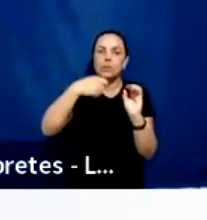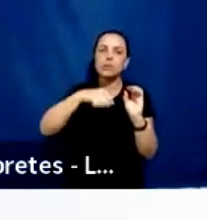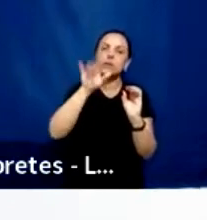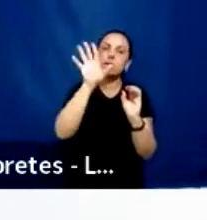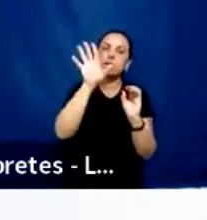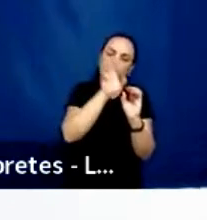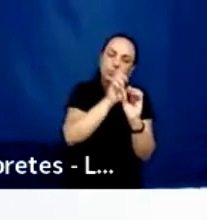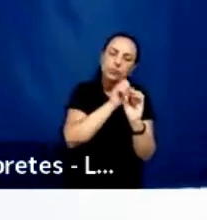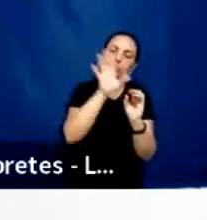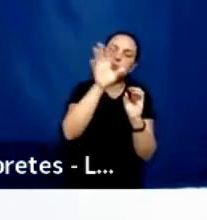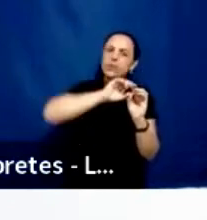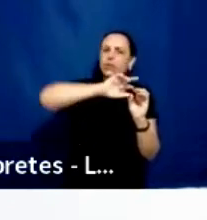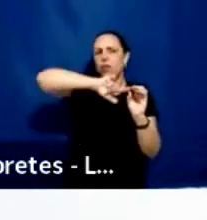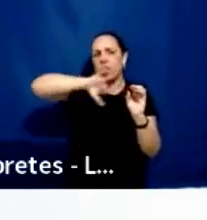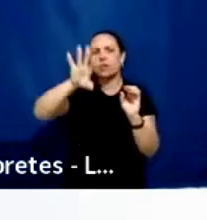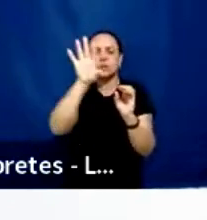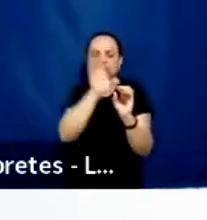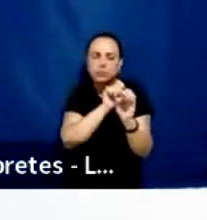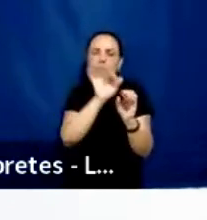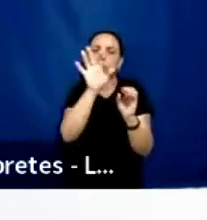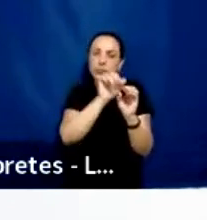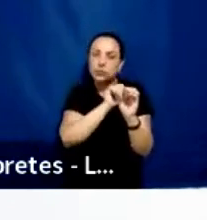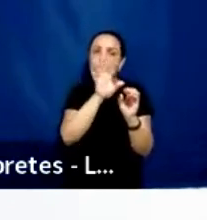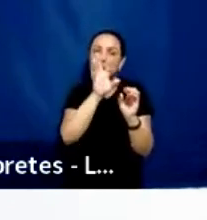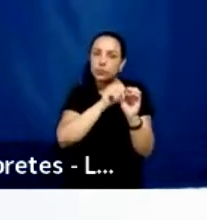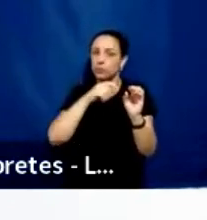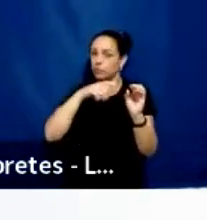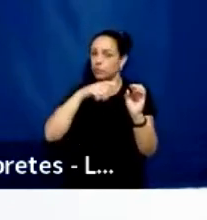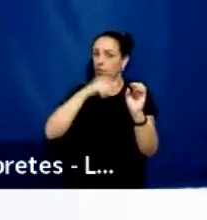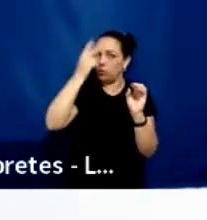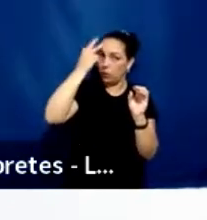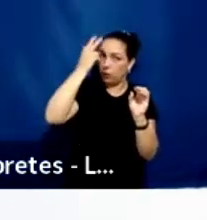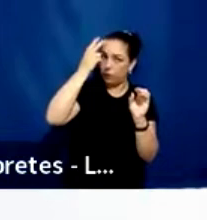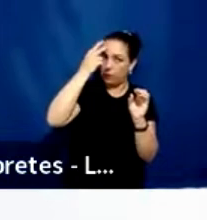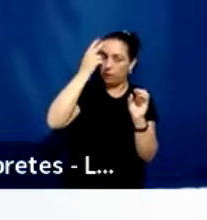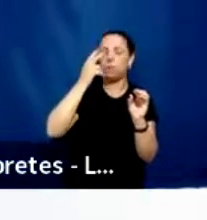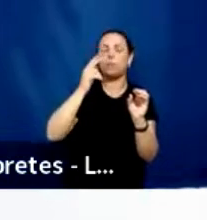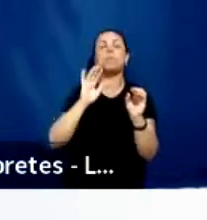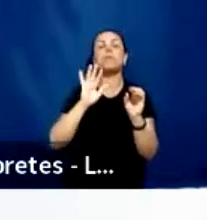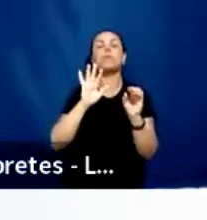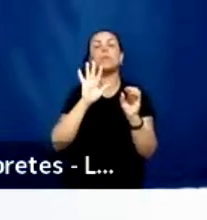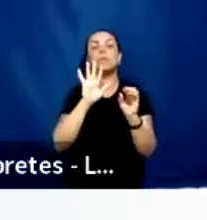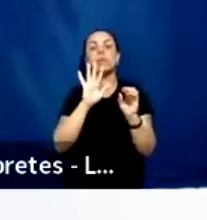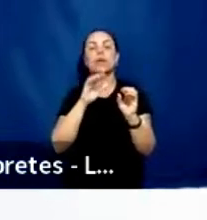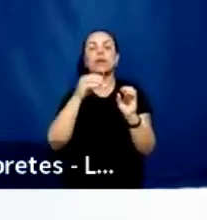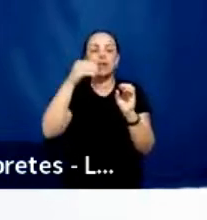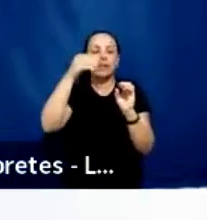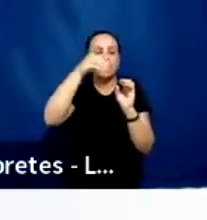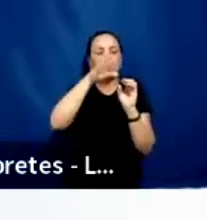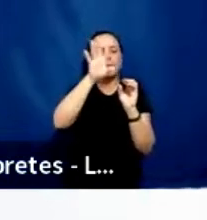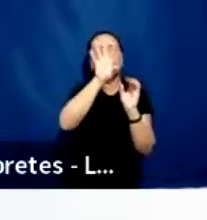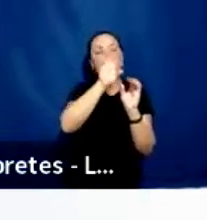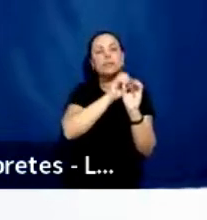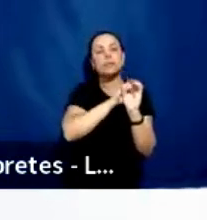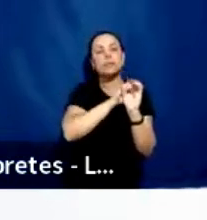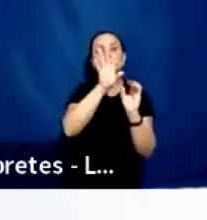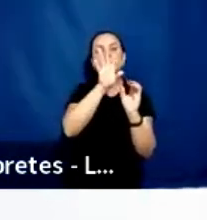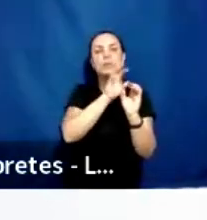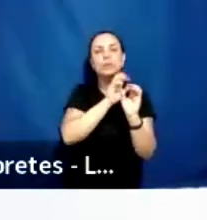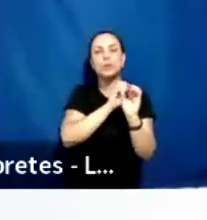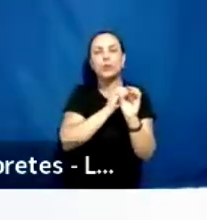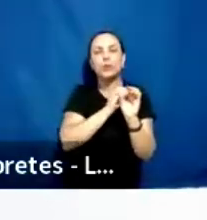radical livre bate ali nessa membrana, lembra? Ele destrói essa membrana. E essa